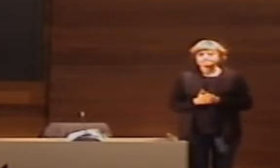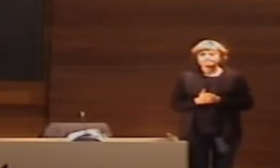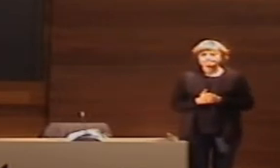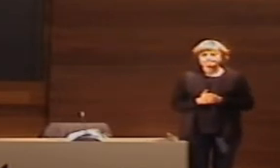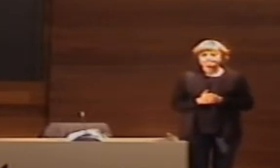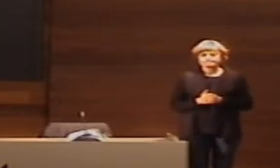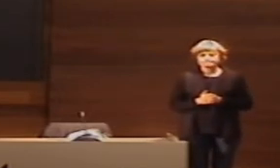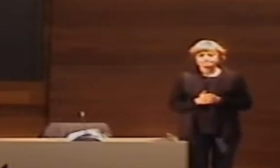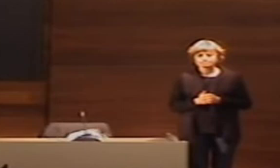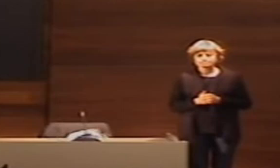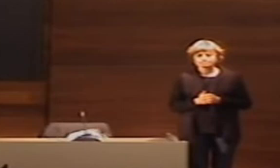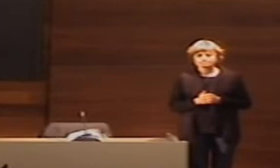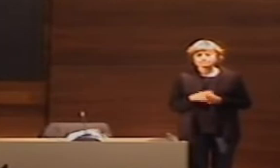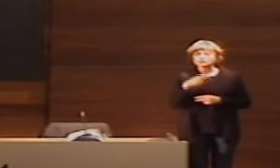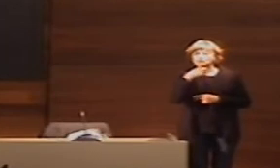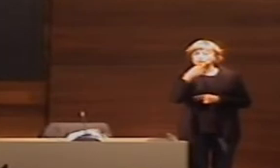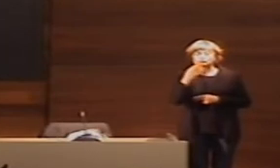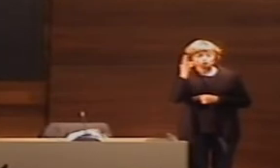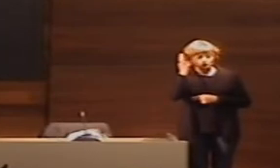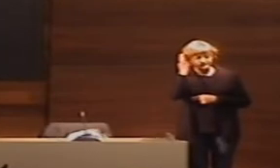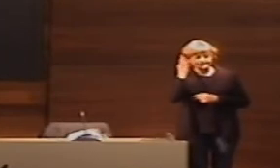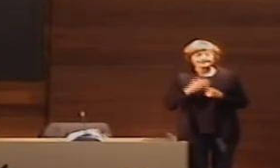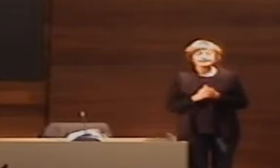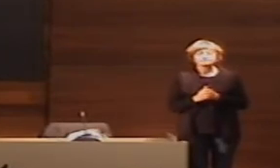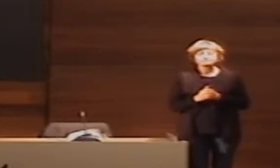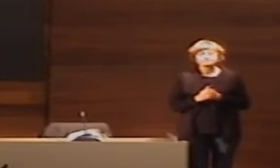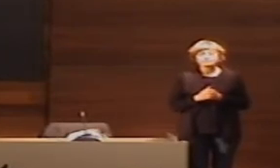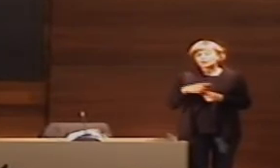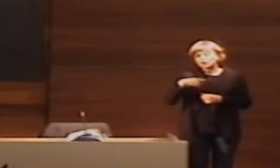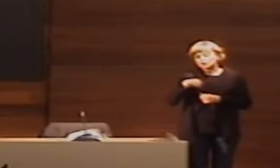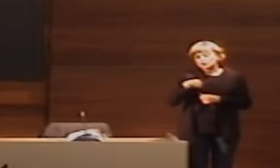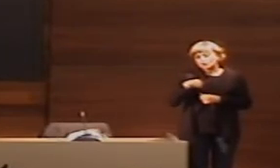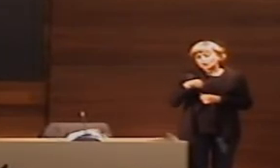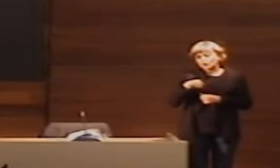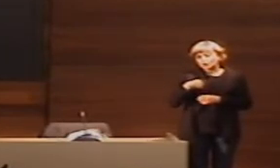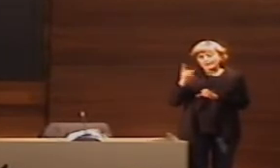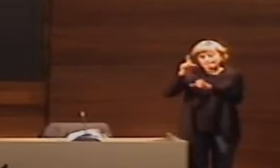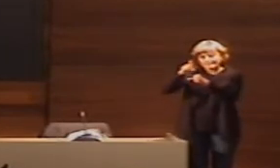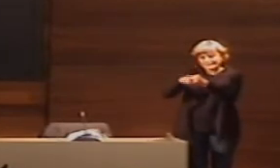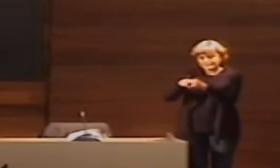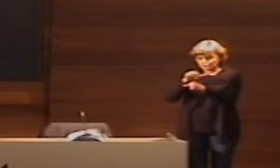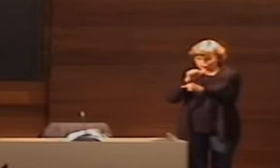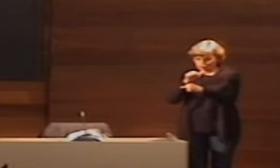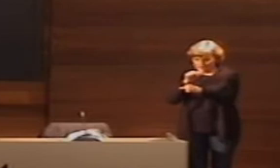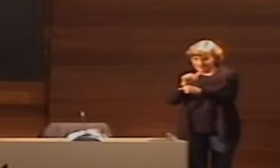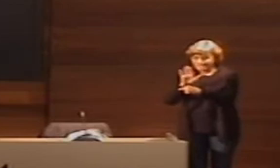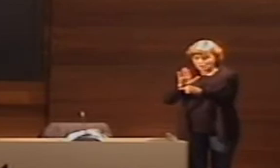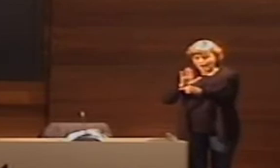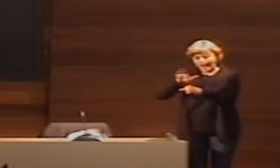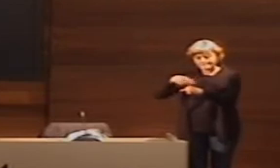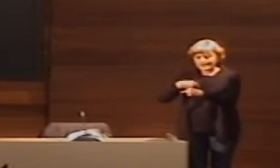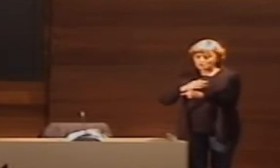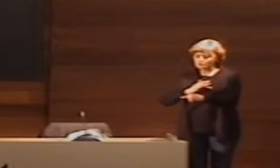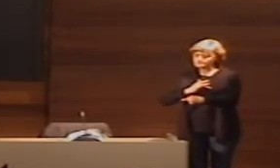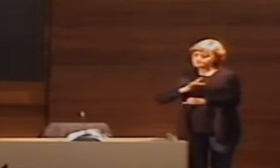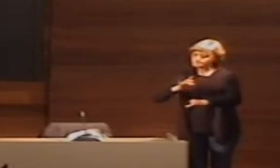Yo no pensaba intervenir, pero esa intervención en la que he oído que vamos a superar me ha tocado